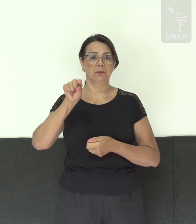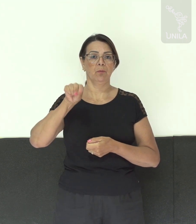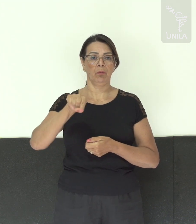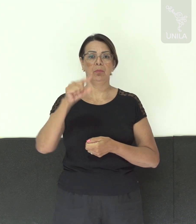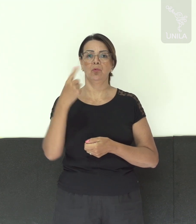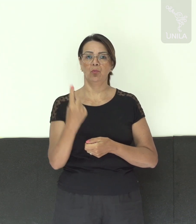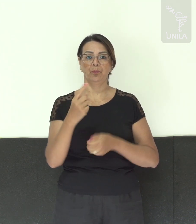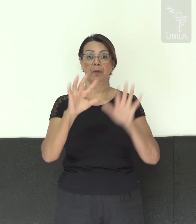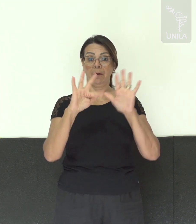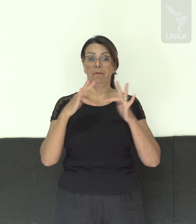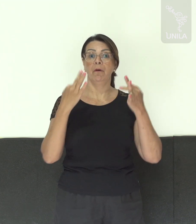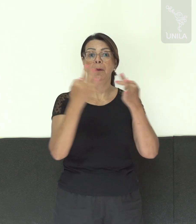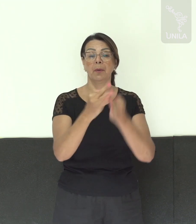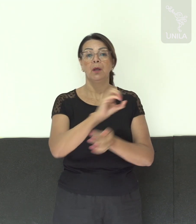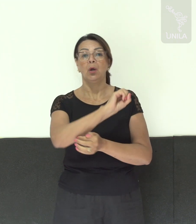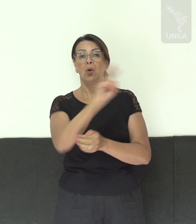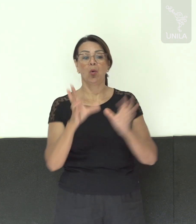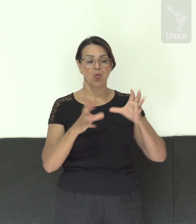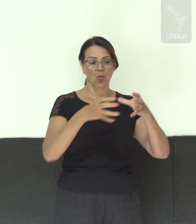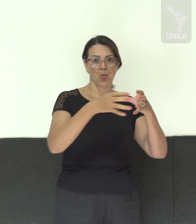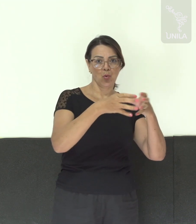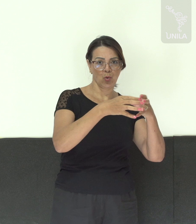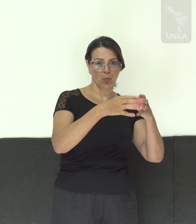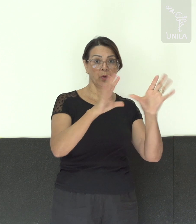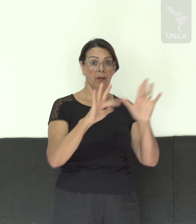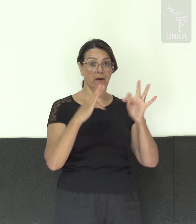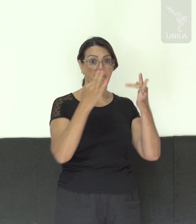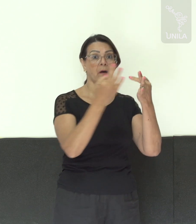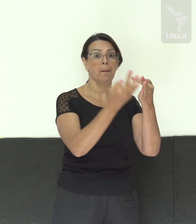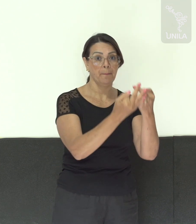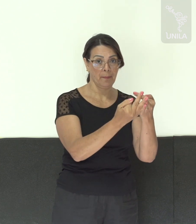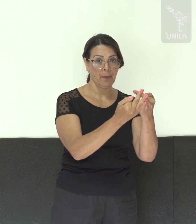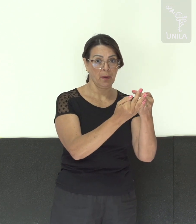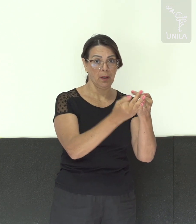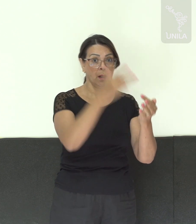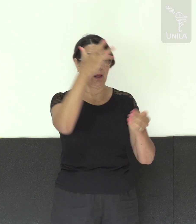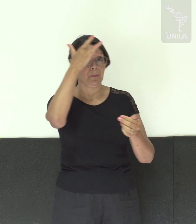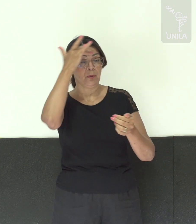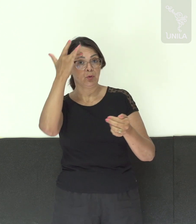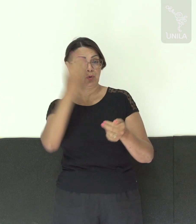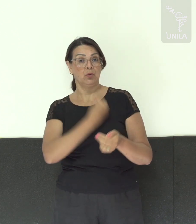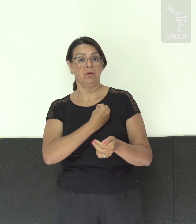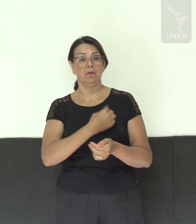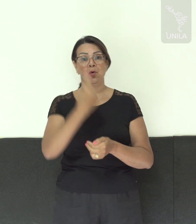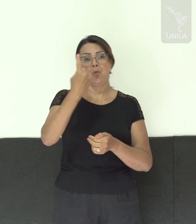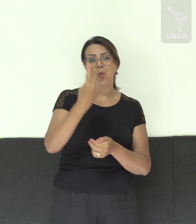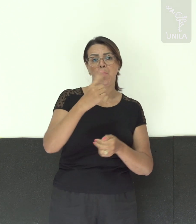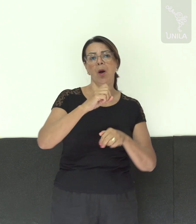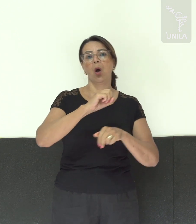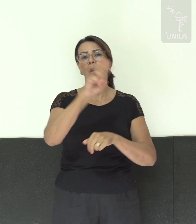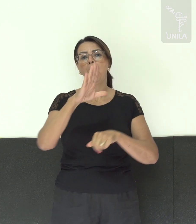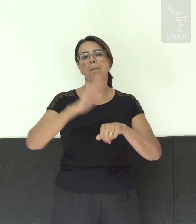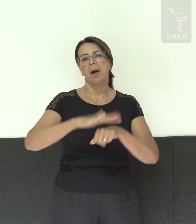6.5.1. Família ou grupo familiar, a unidade nuclear composta por uma ou mais